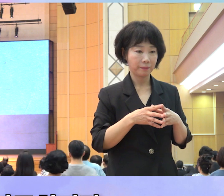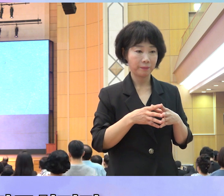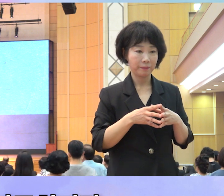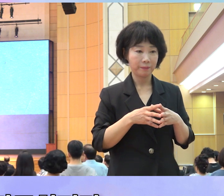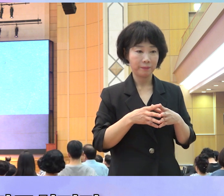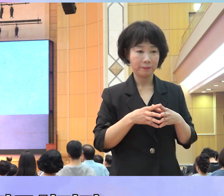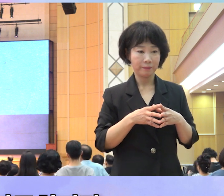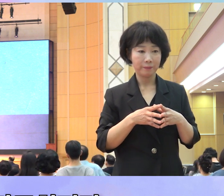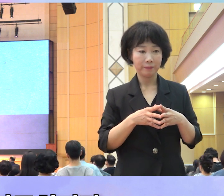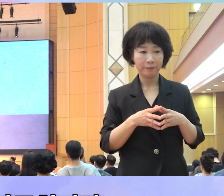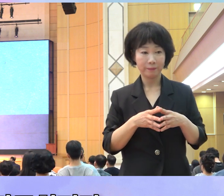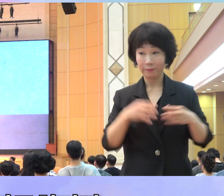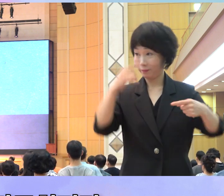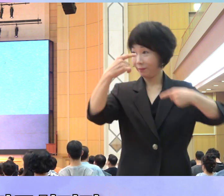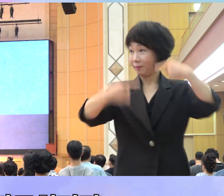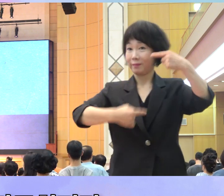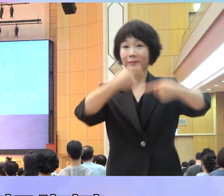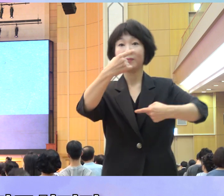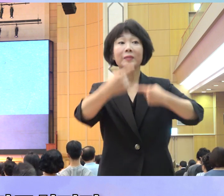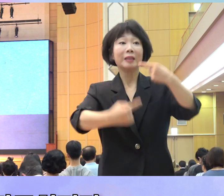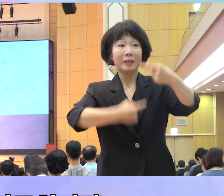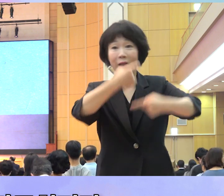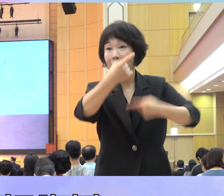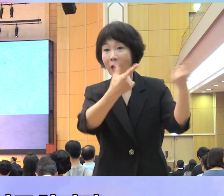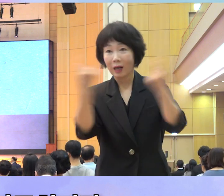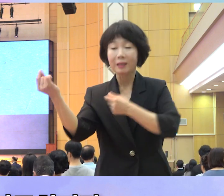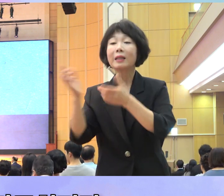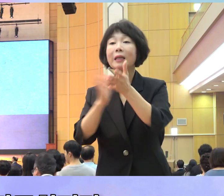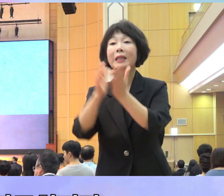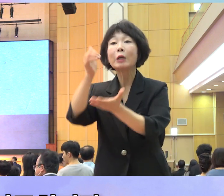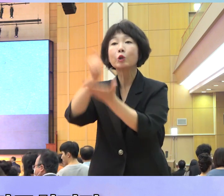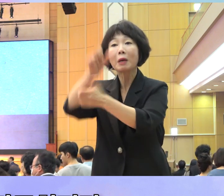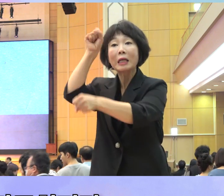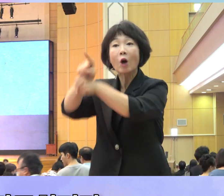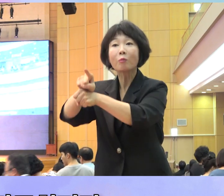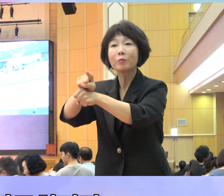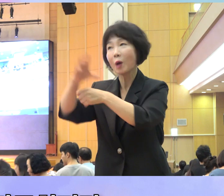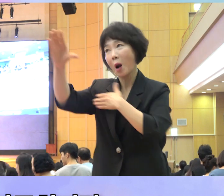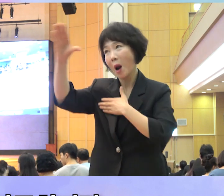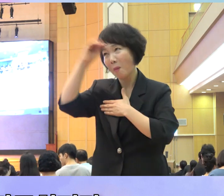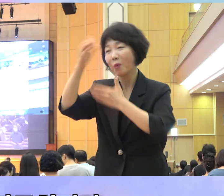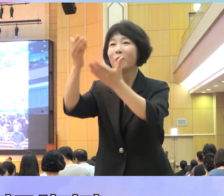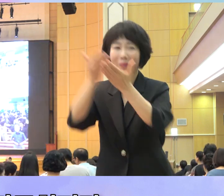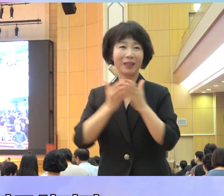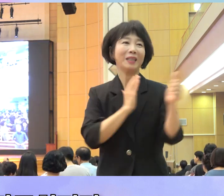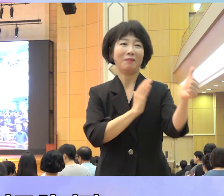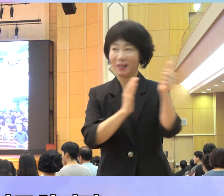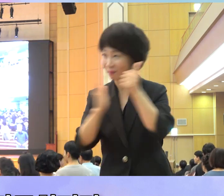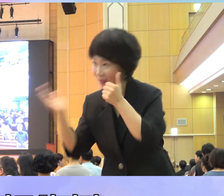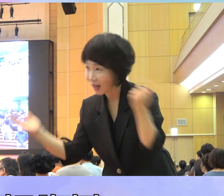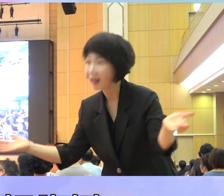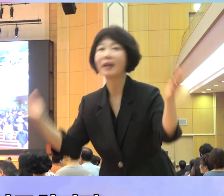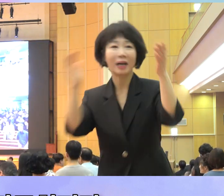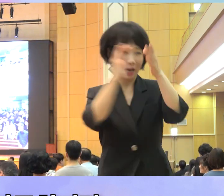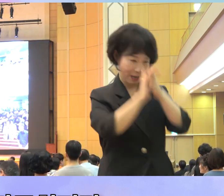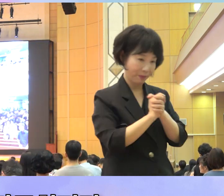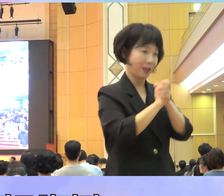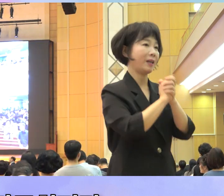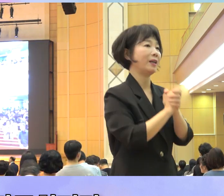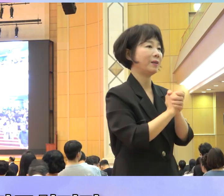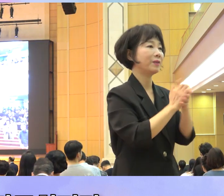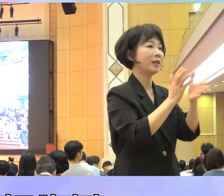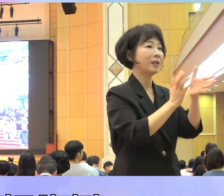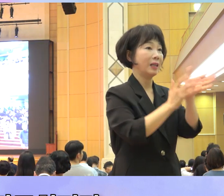분들 바라보시면서 예수님의 성품을 닮아갑시다. 네. 앞뒤로도